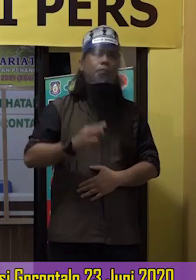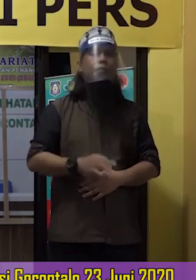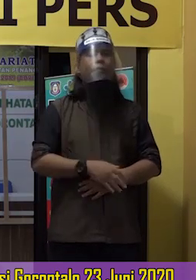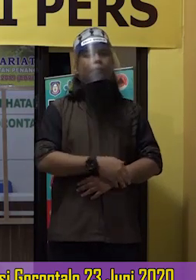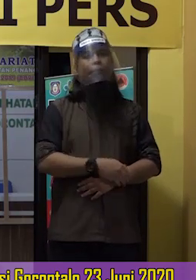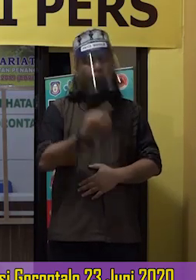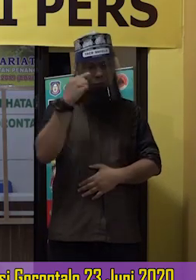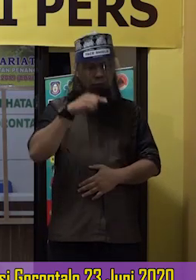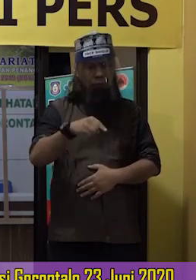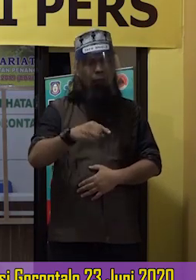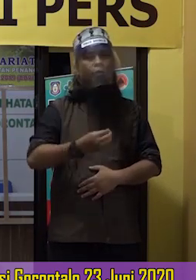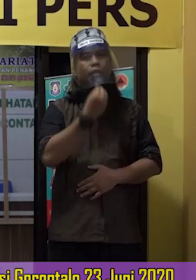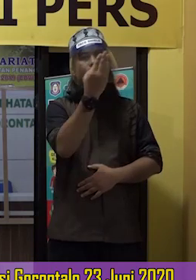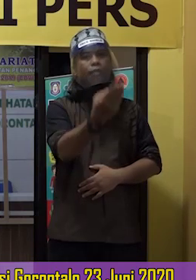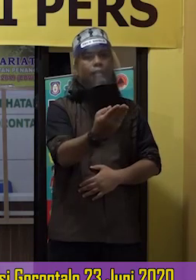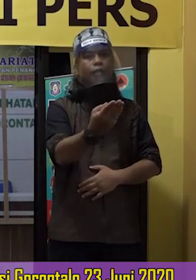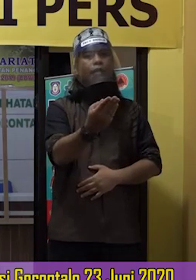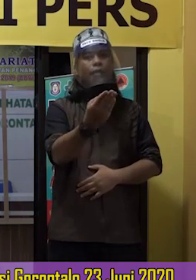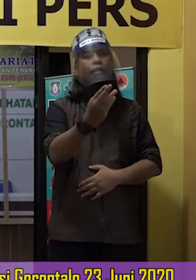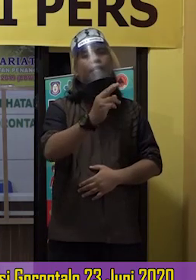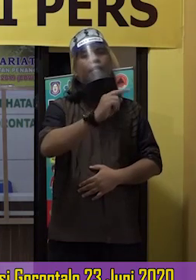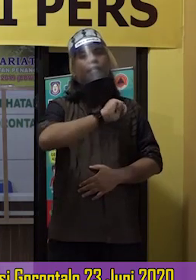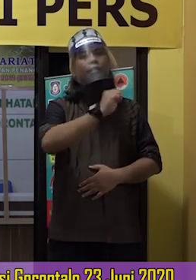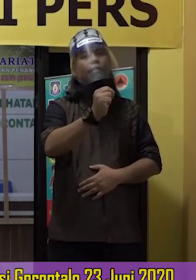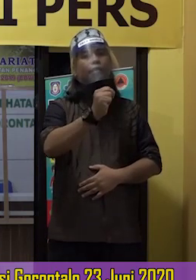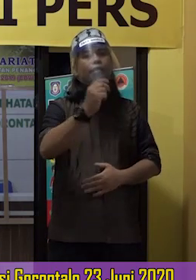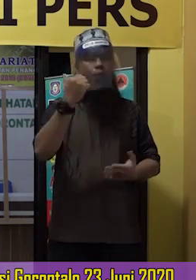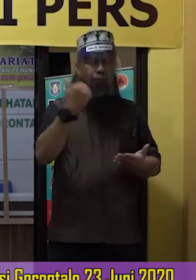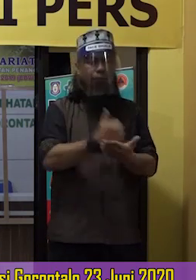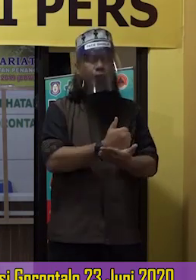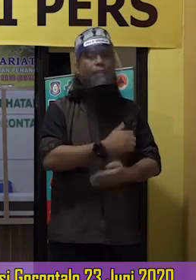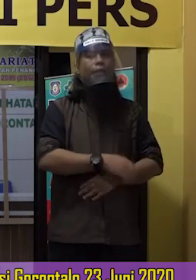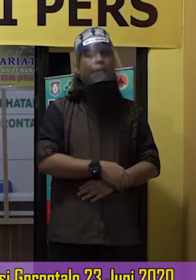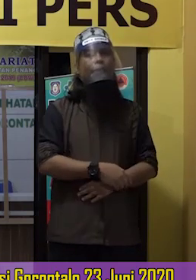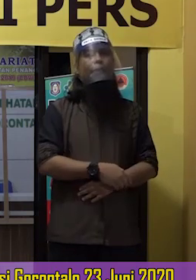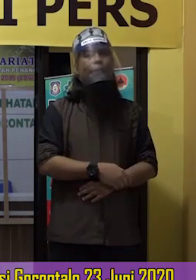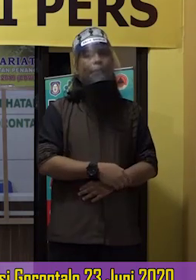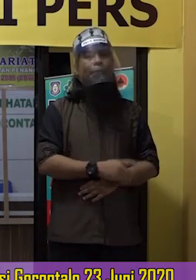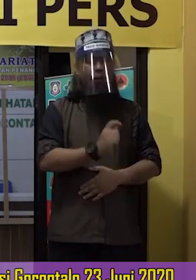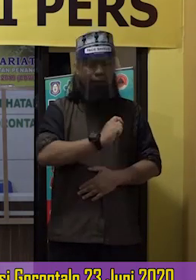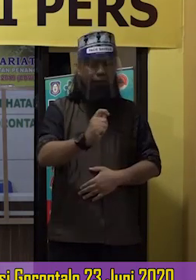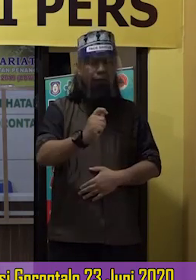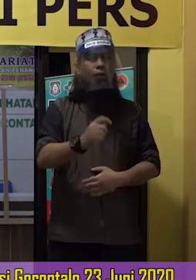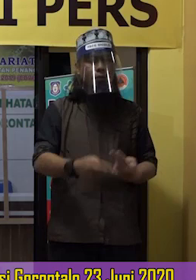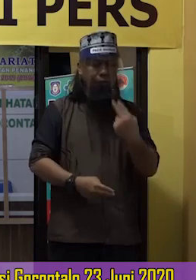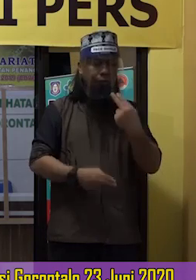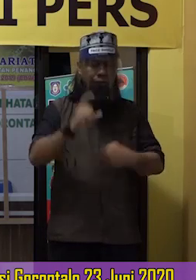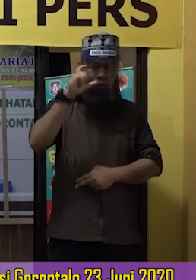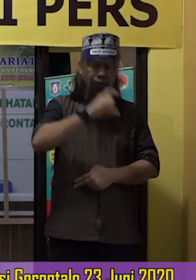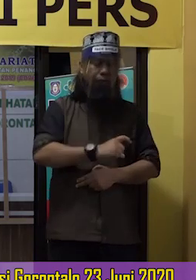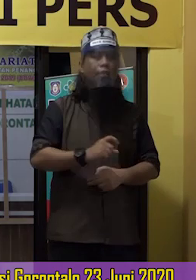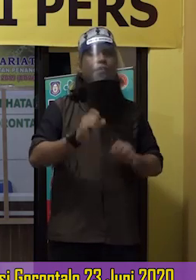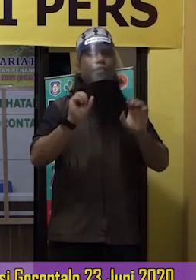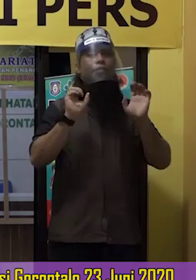menyampaikan beberapa informasi penting tentang perkembangan COVID-19 yang ada di